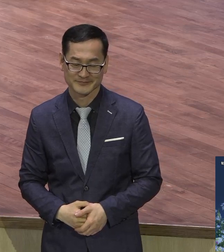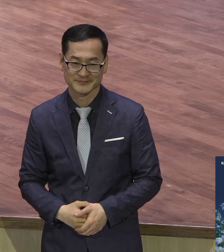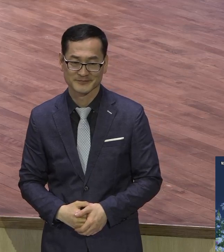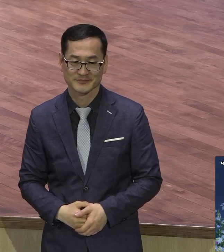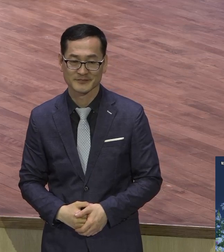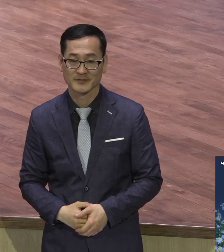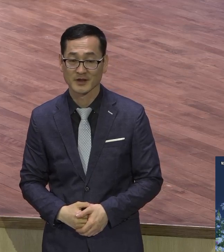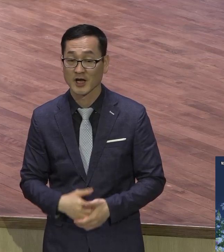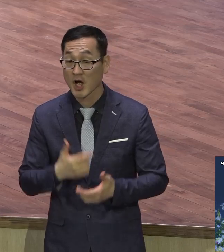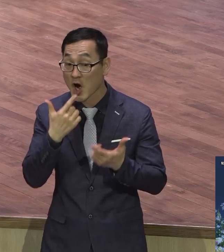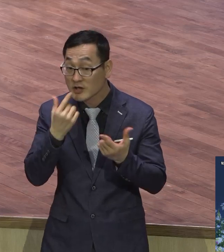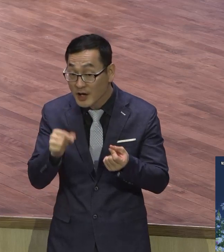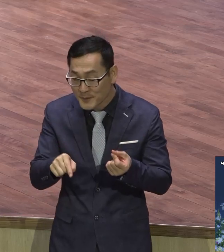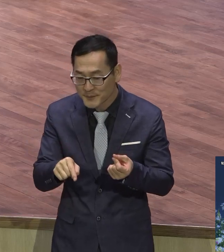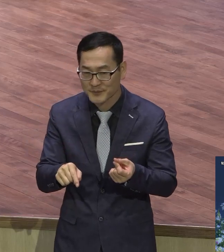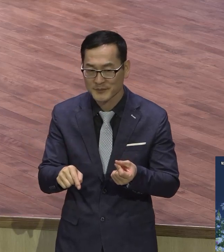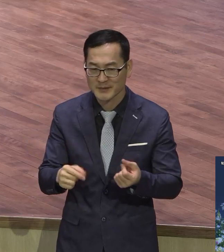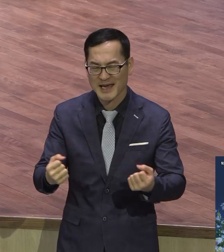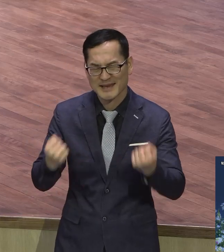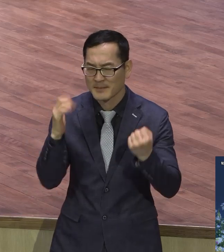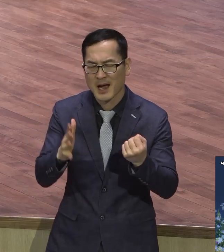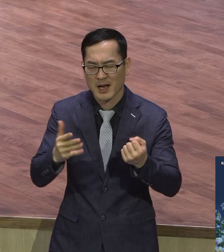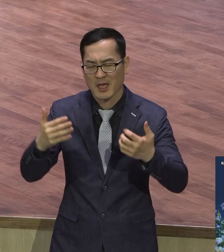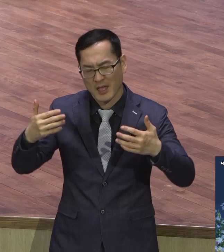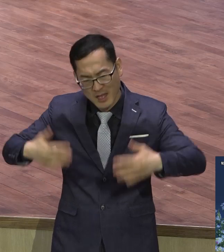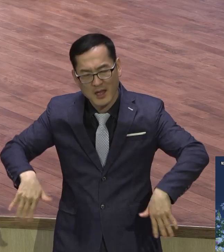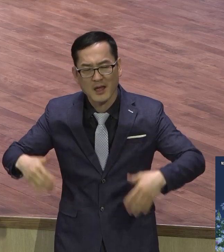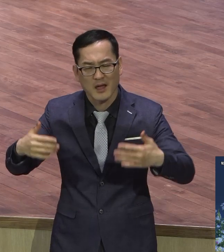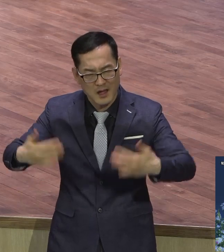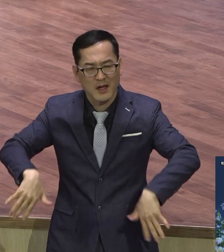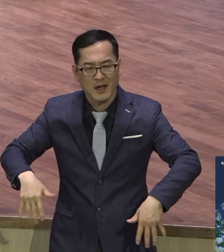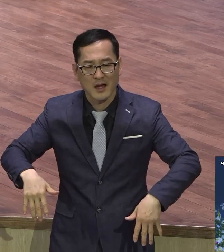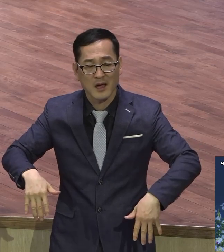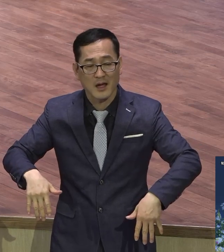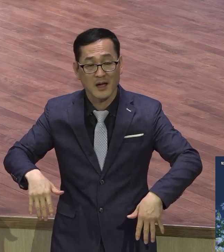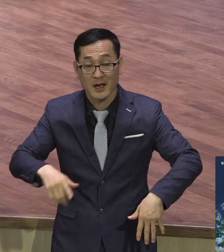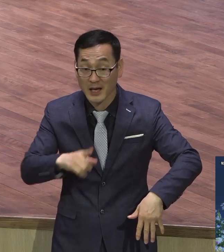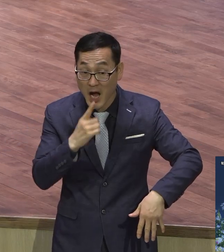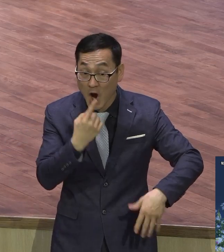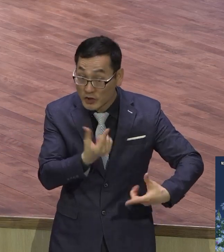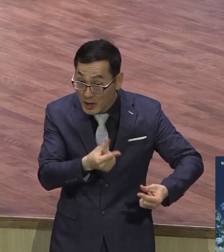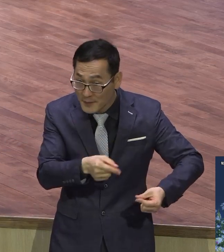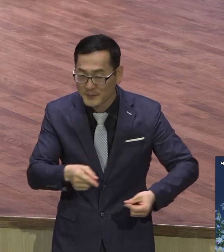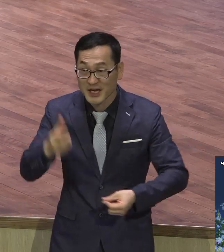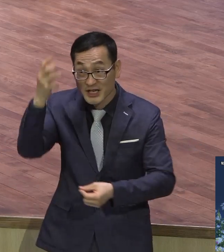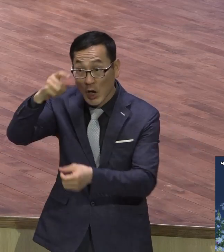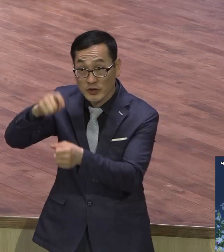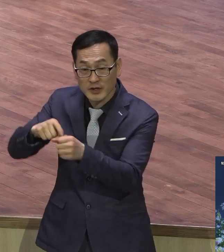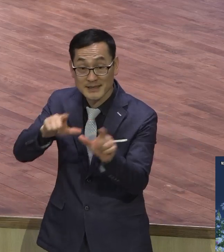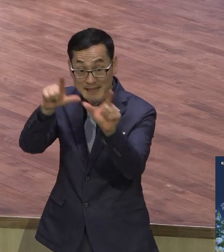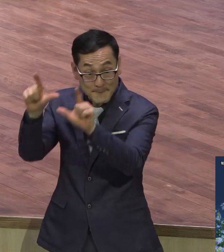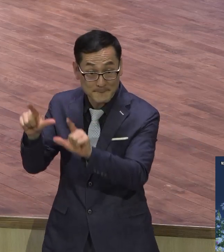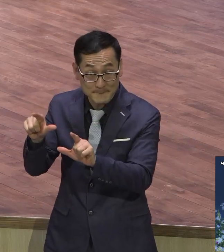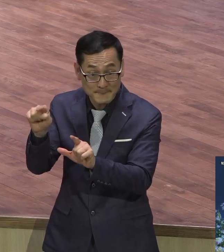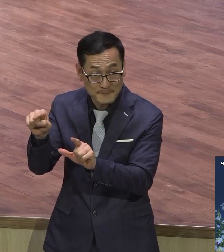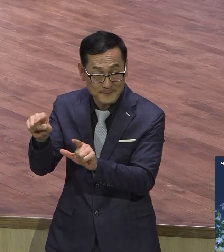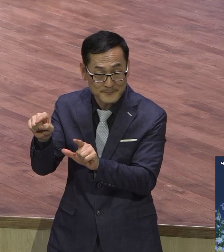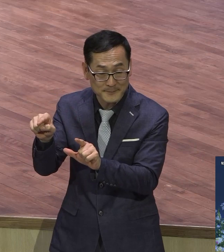이렇게 힘을 빼라. 힘을 빼야 되는데 영적인 삶도 그래요. 영적인 삶에서도